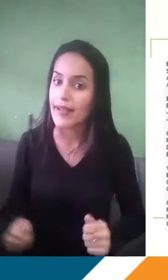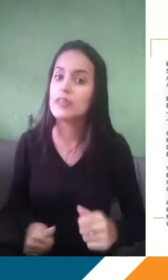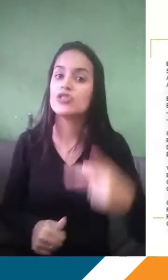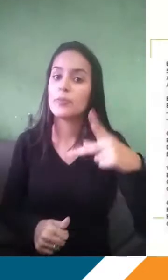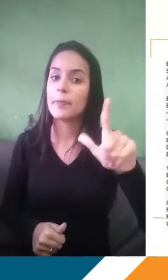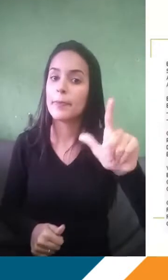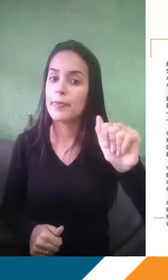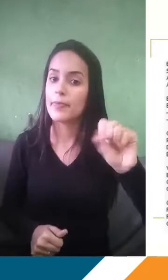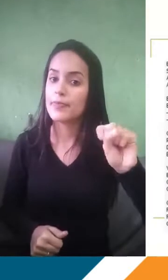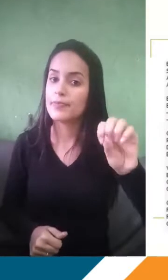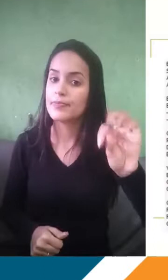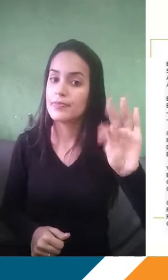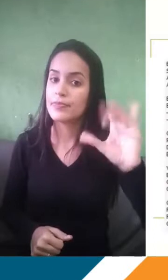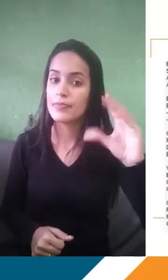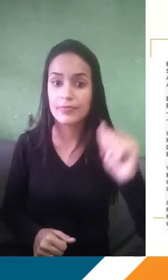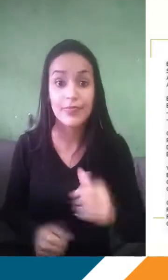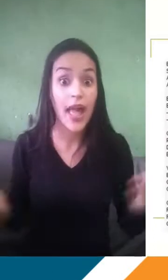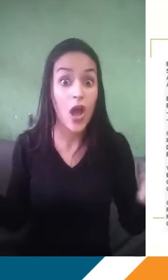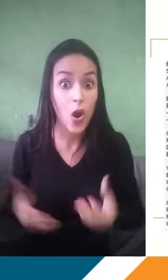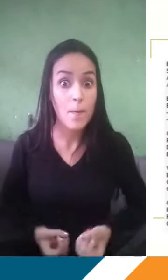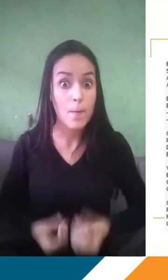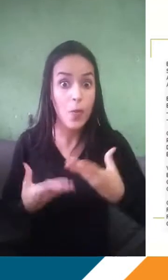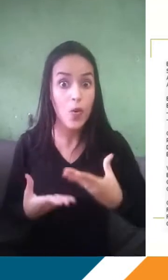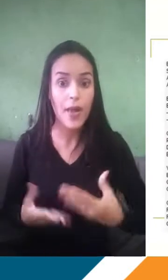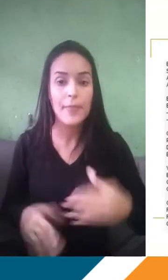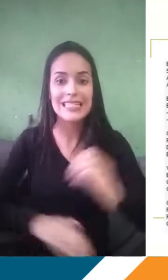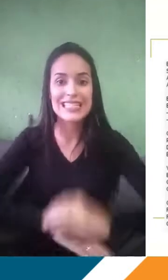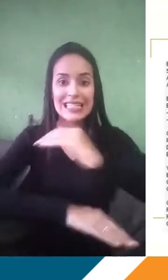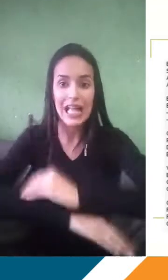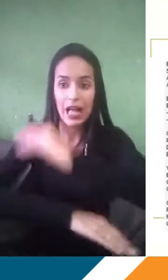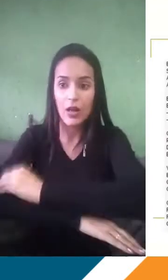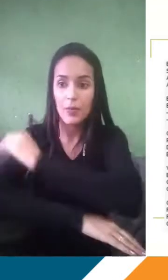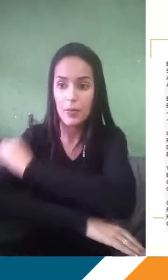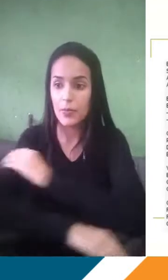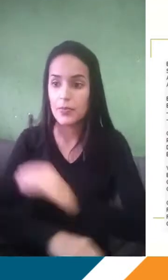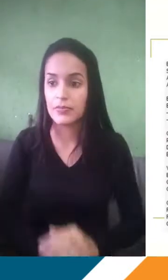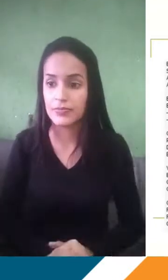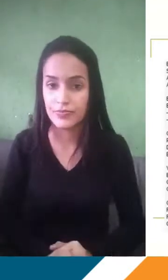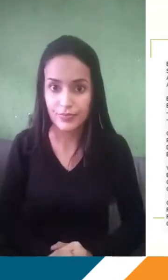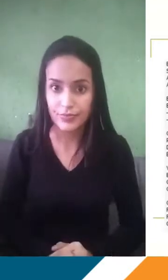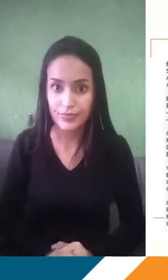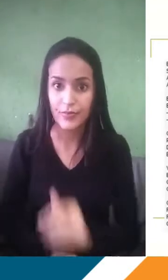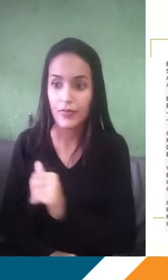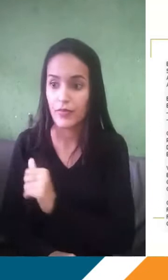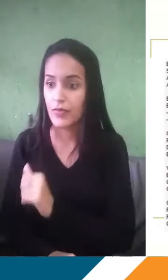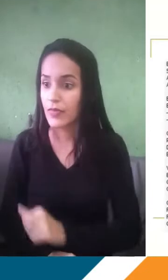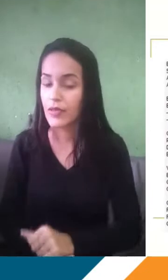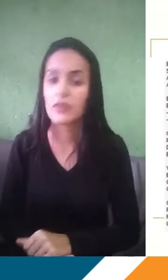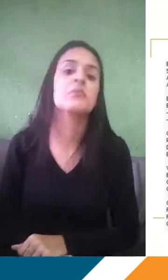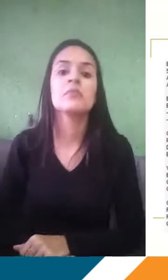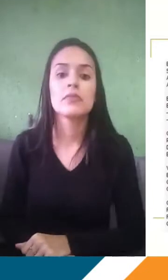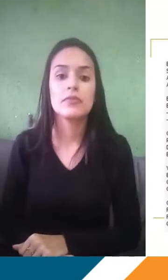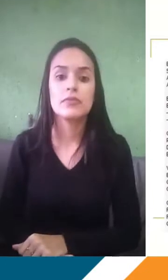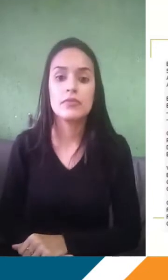O poema Os Sapos, de Manuel Bandeira, foi recitado pelo escritor Ronald de Carvalho na semana de 22.